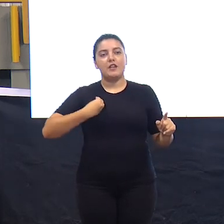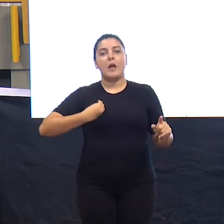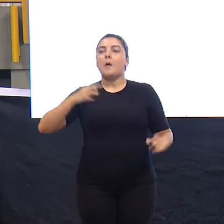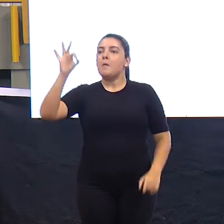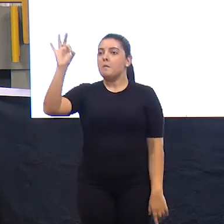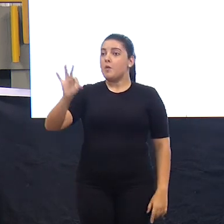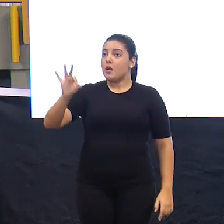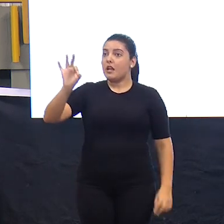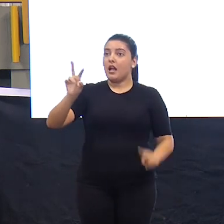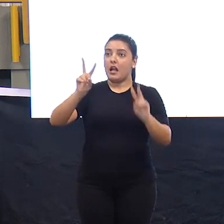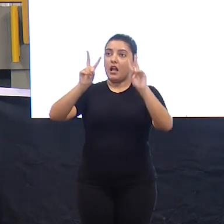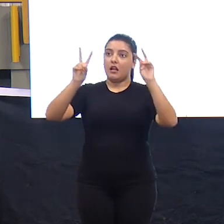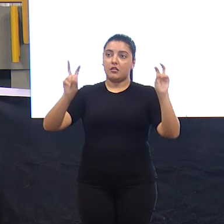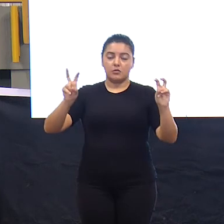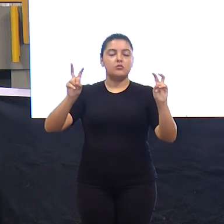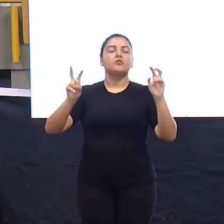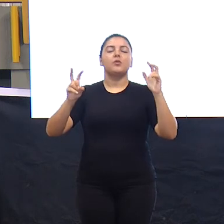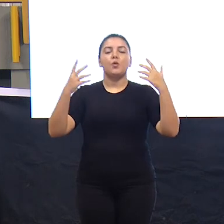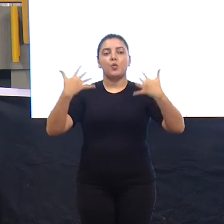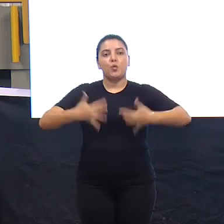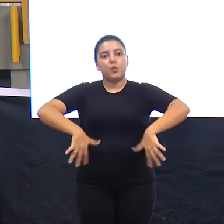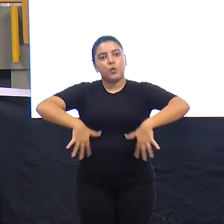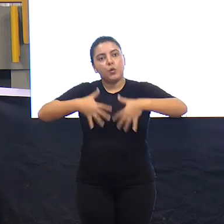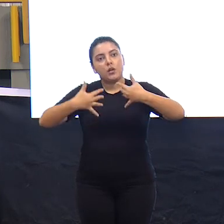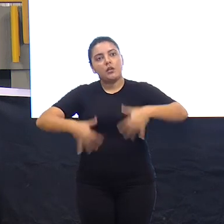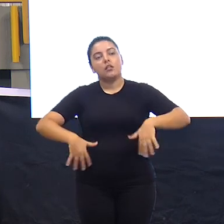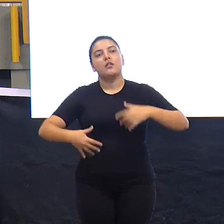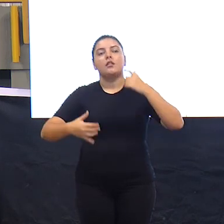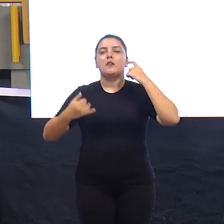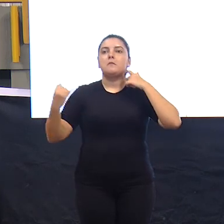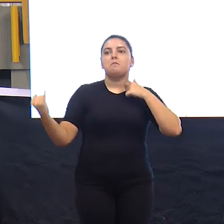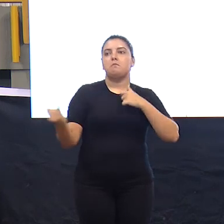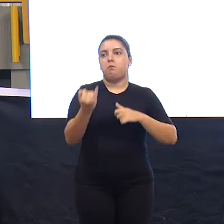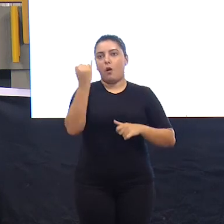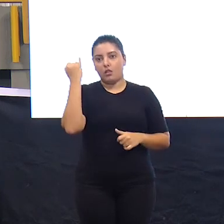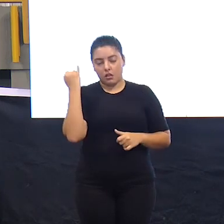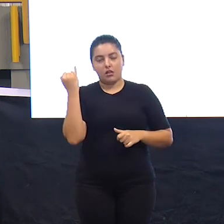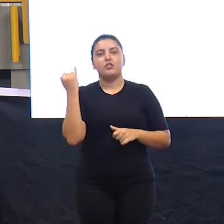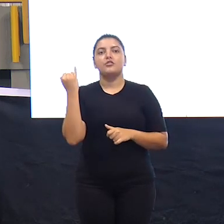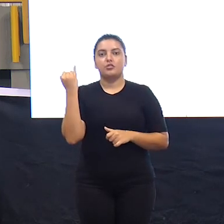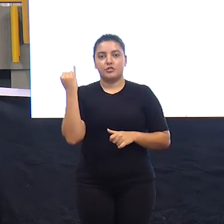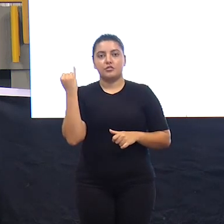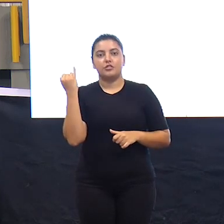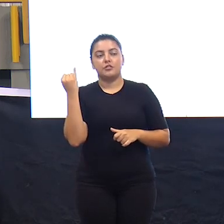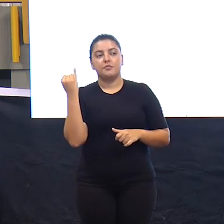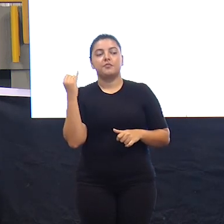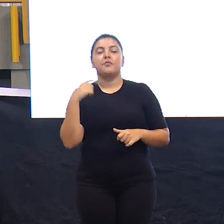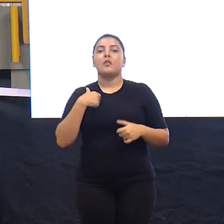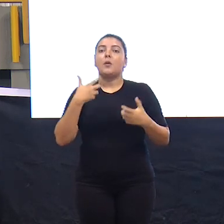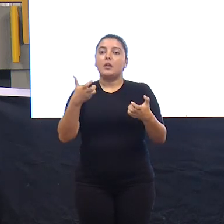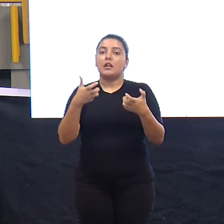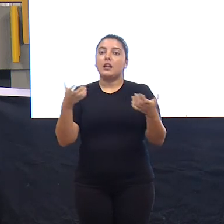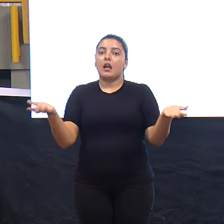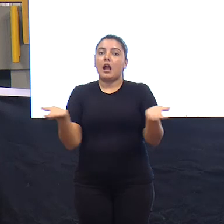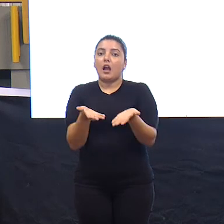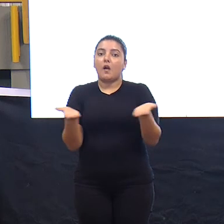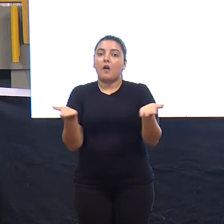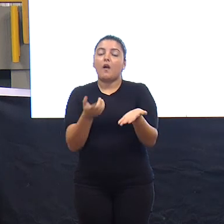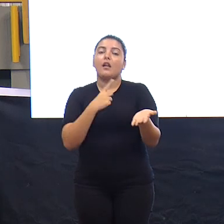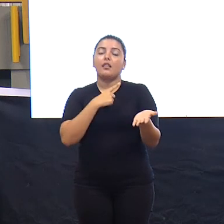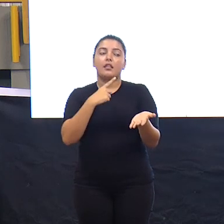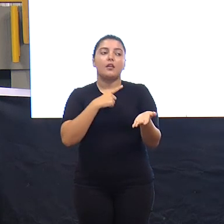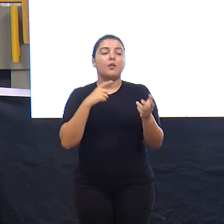porcentagem é um assunto super, ultra, mega, power importante. Eu queria aqui